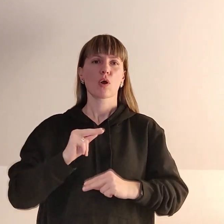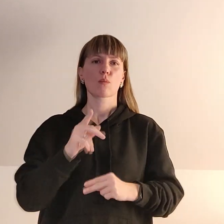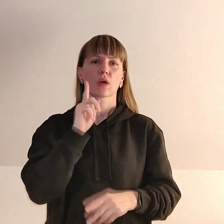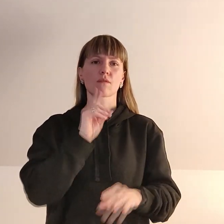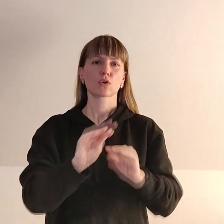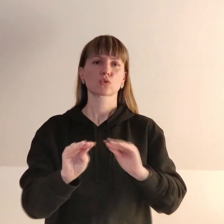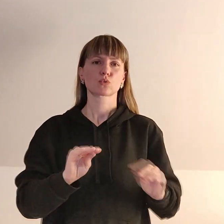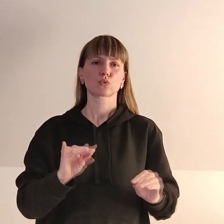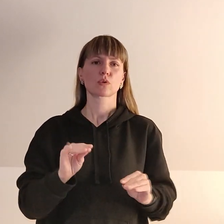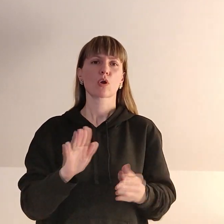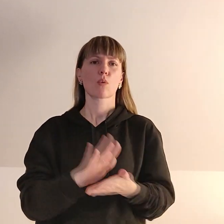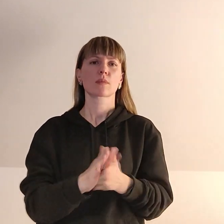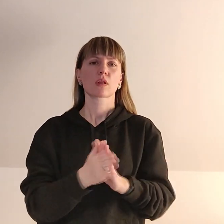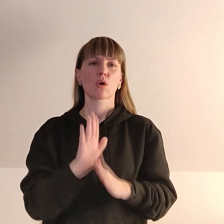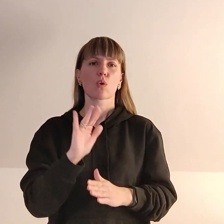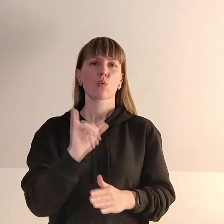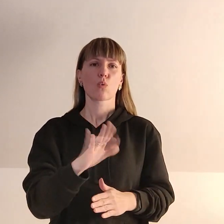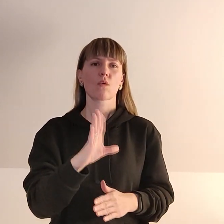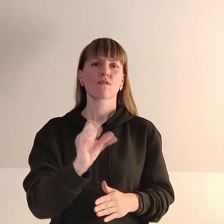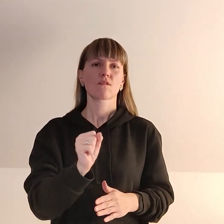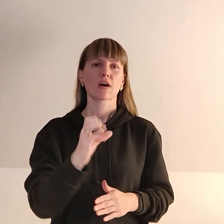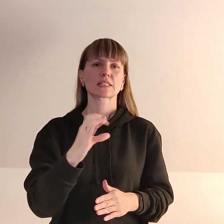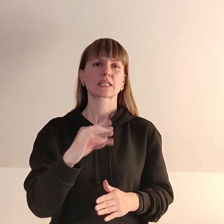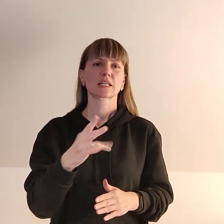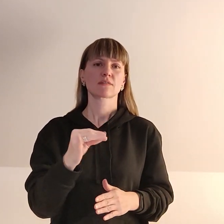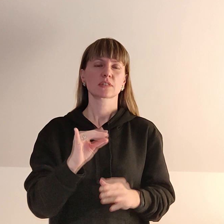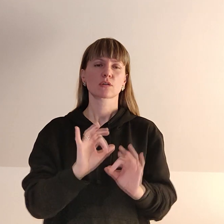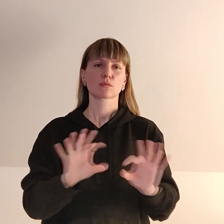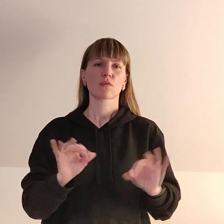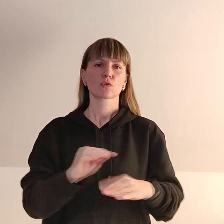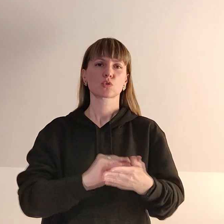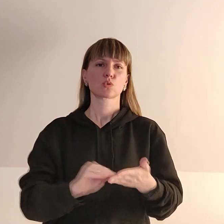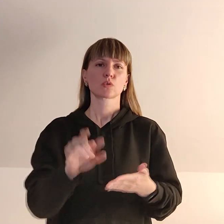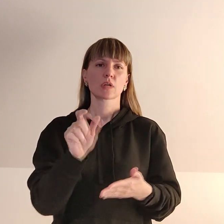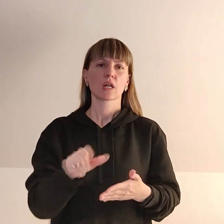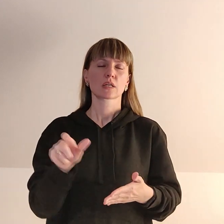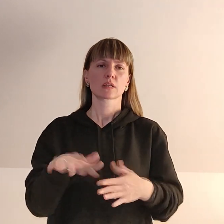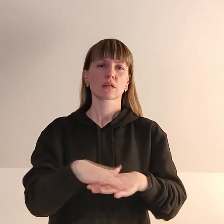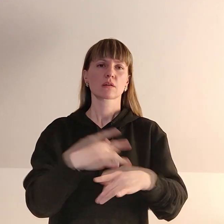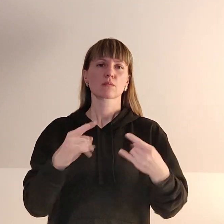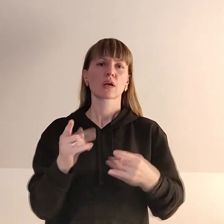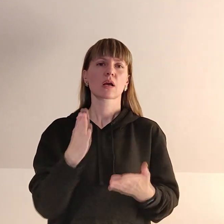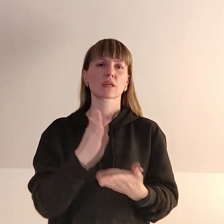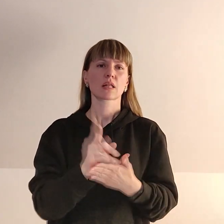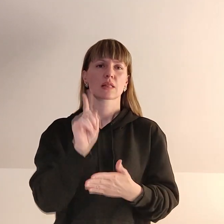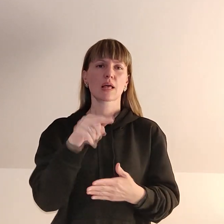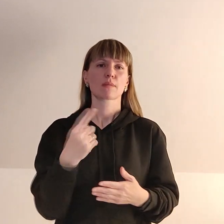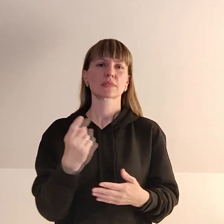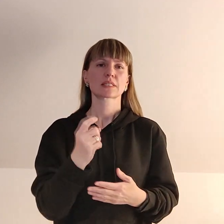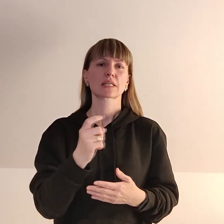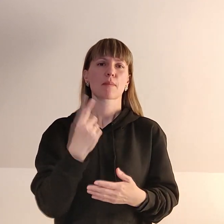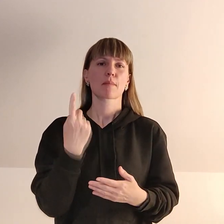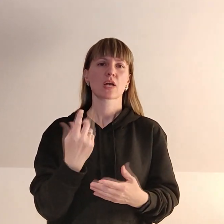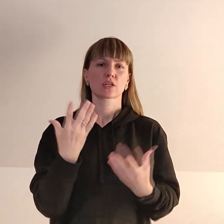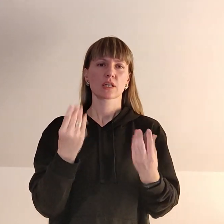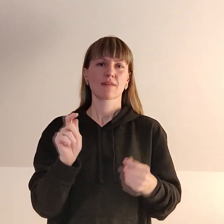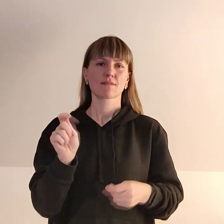та обстановку в Васильівці розповіла журналістка Суспільного, яка перебуває там майже з перших днів війни. В